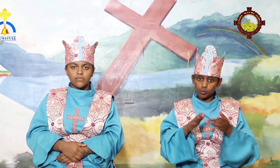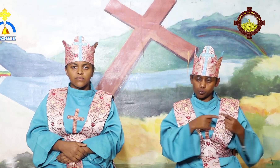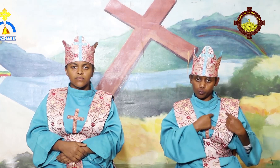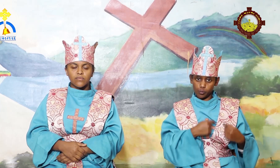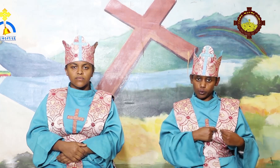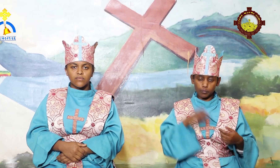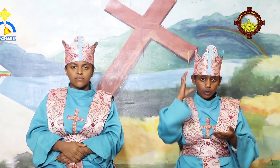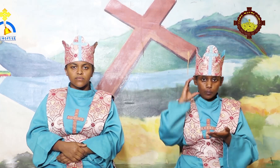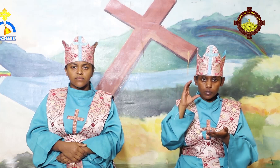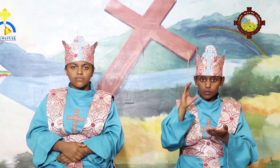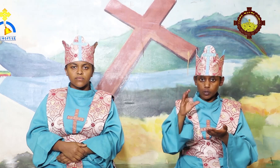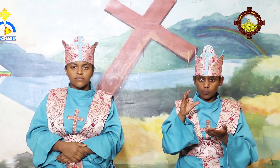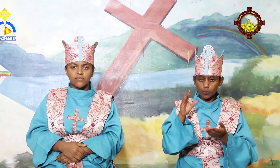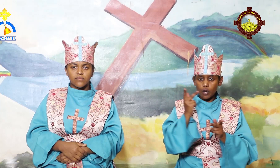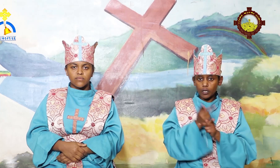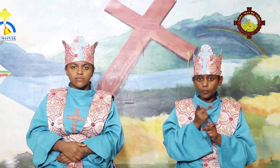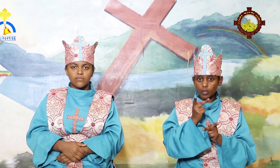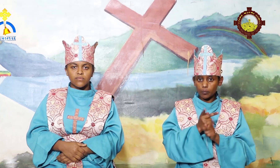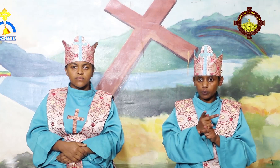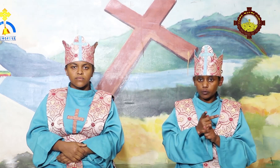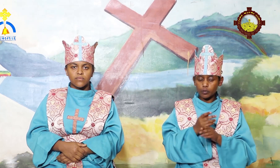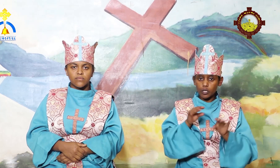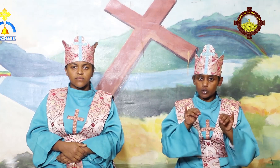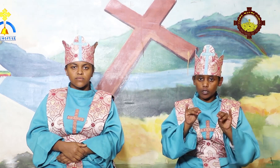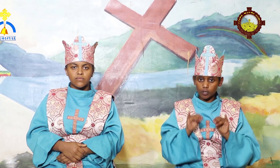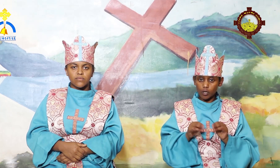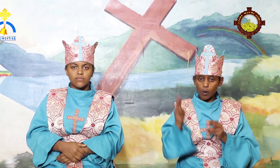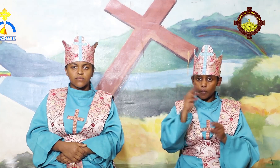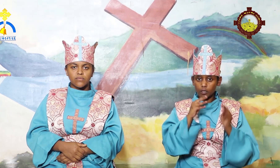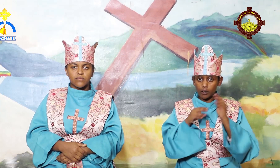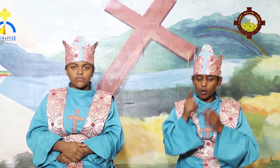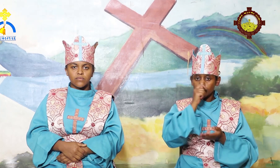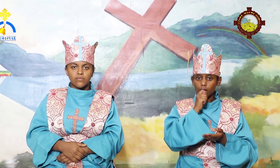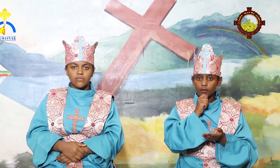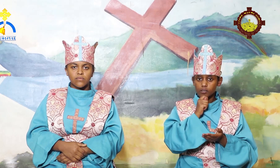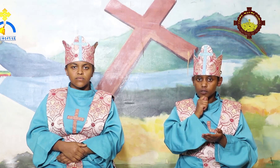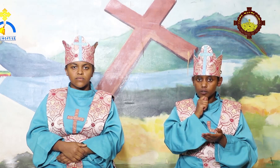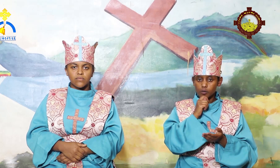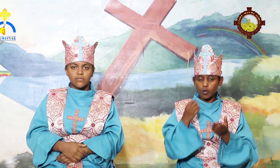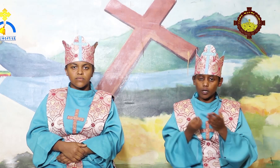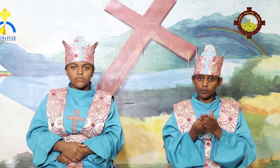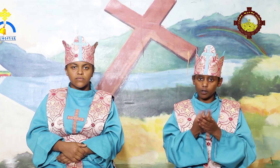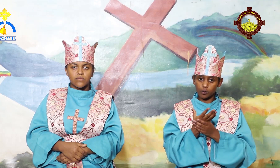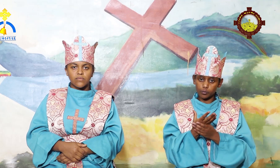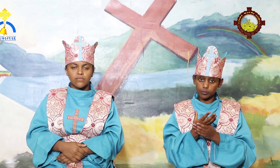ቃልን በብርቱ በንጹህ ልብ የሚሰሙ የሚጠብቁትም ጨክነው መከራውን